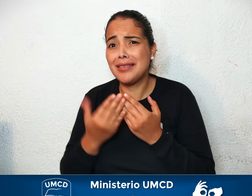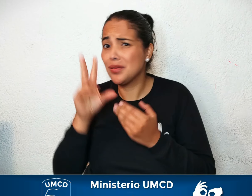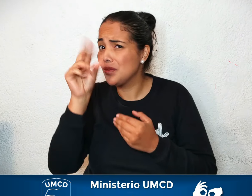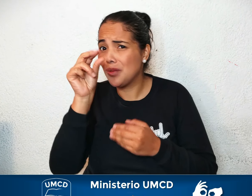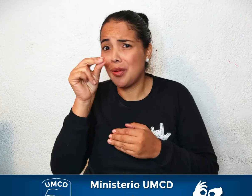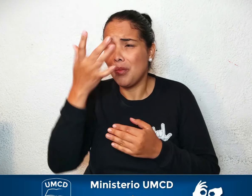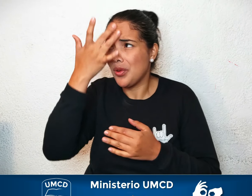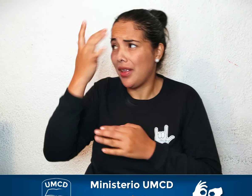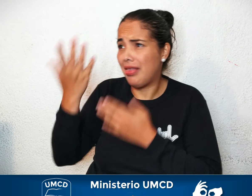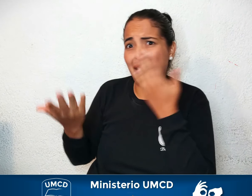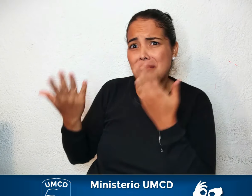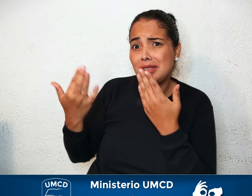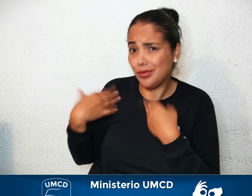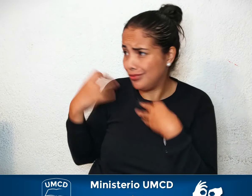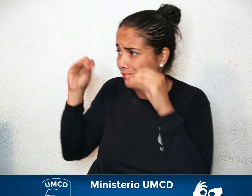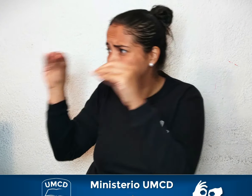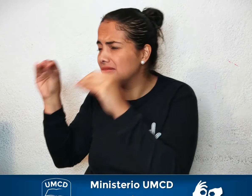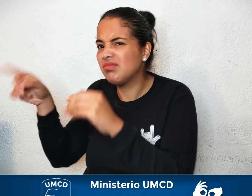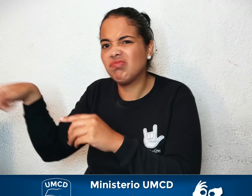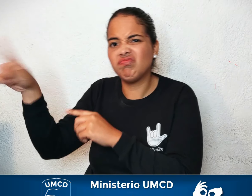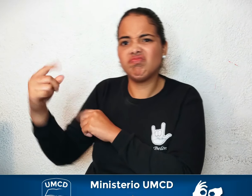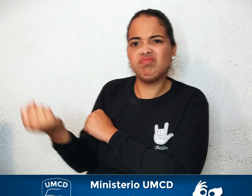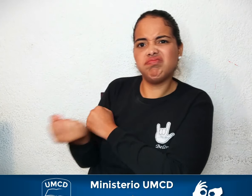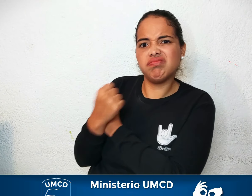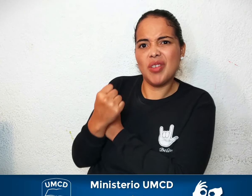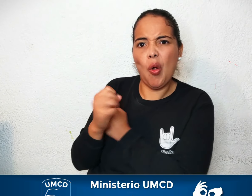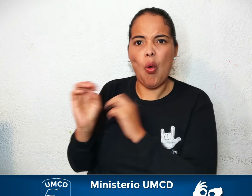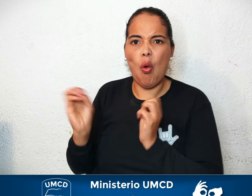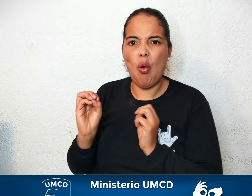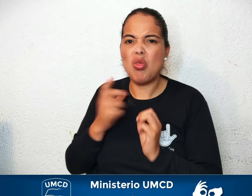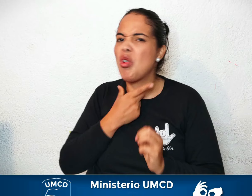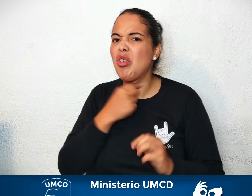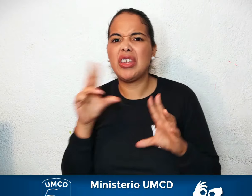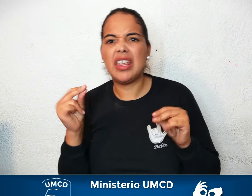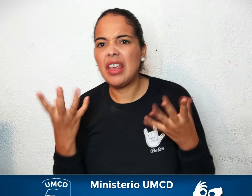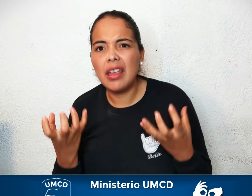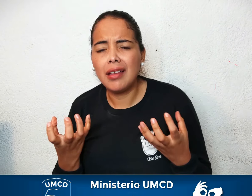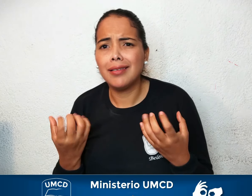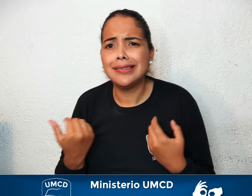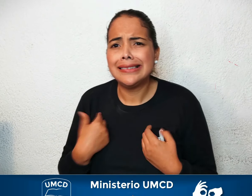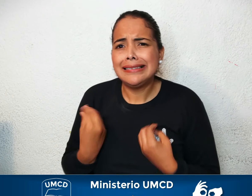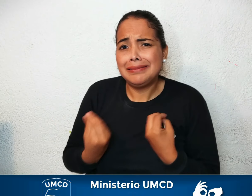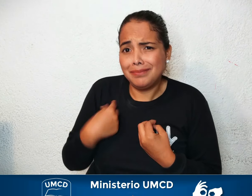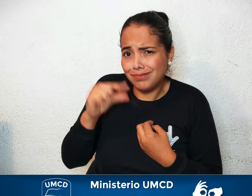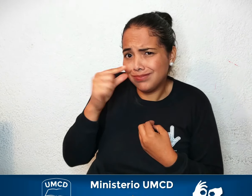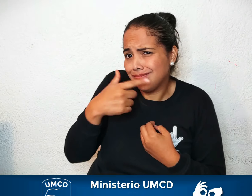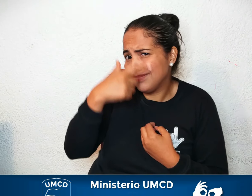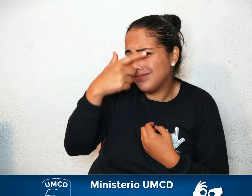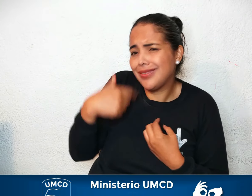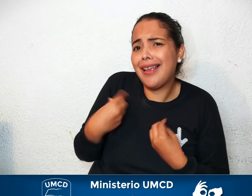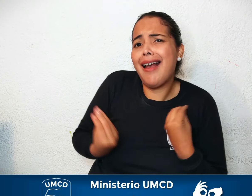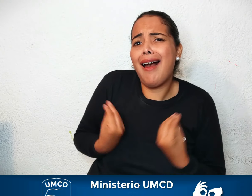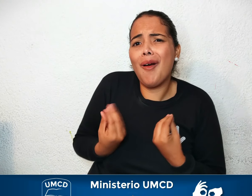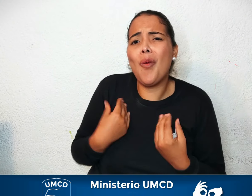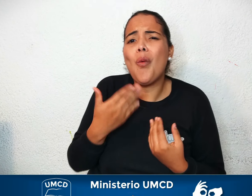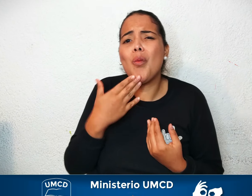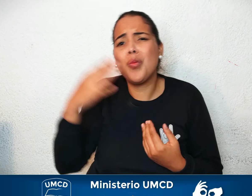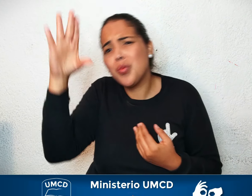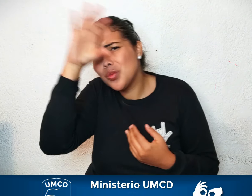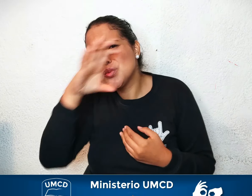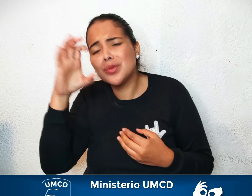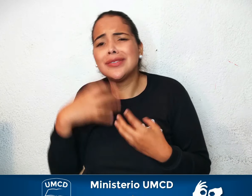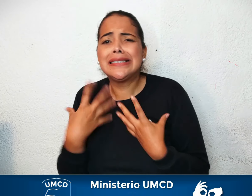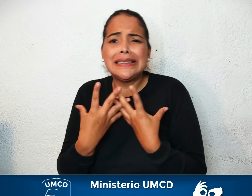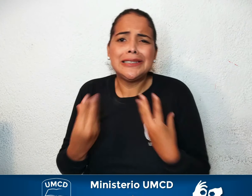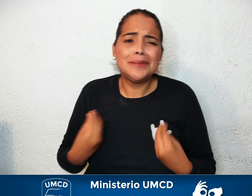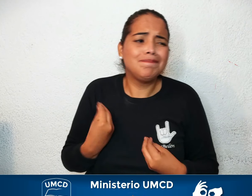cuando nos intimidamos ante las personas que están al frente nuestro porque tenemos miedo al rechazo. ¿Qué es lo que podría ayudarnos?